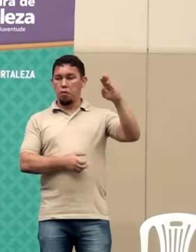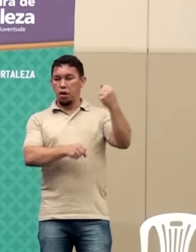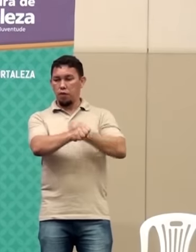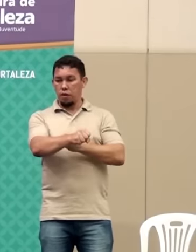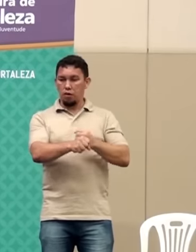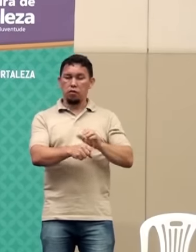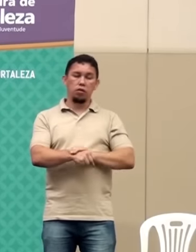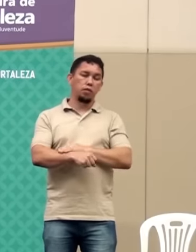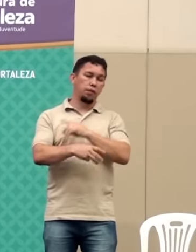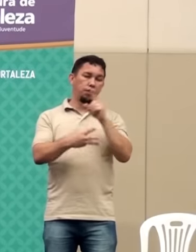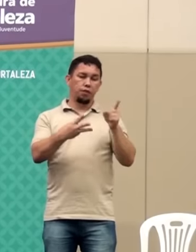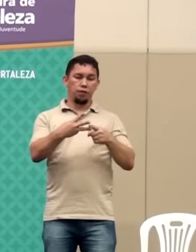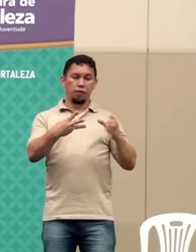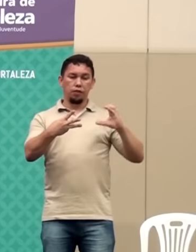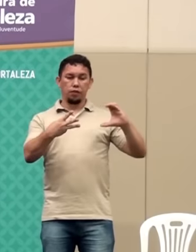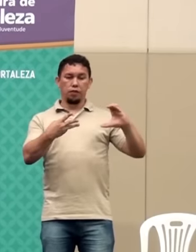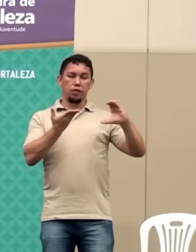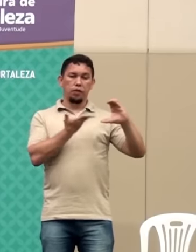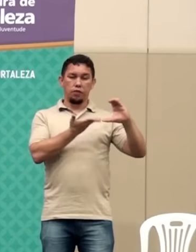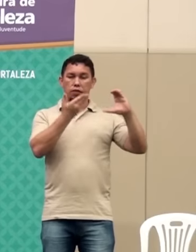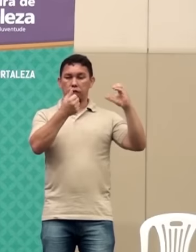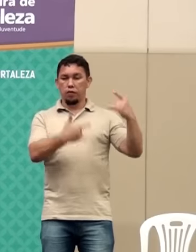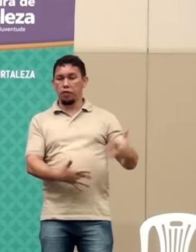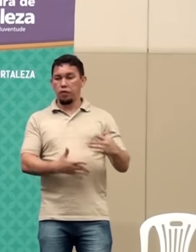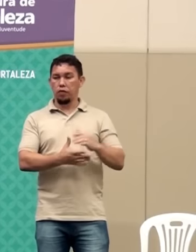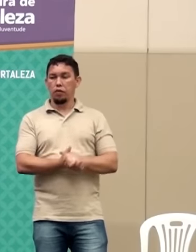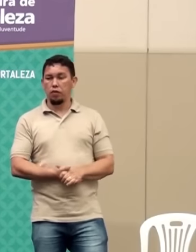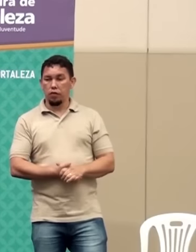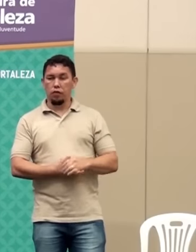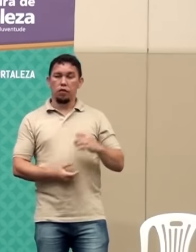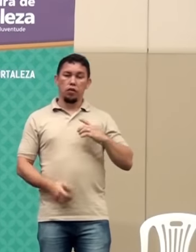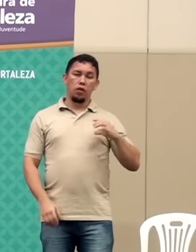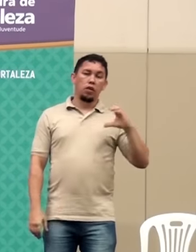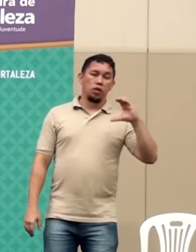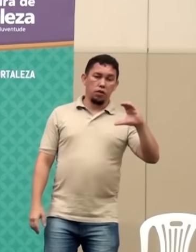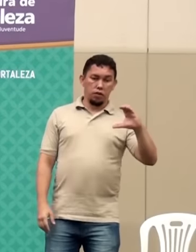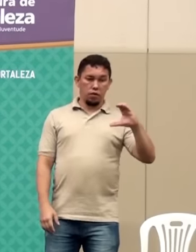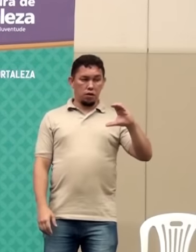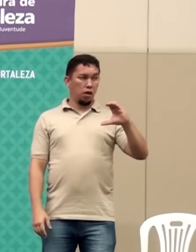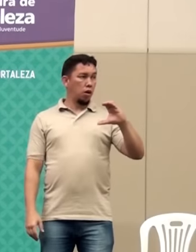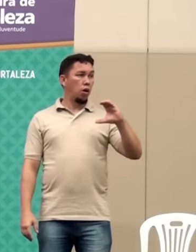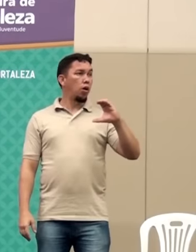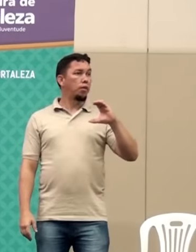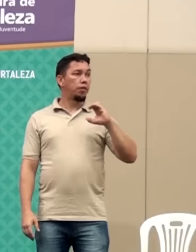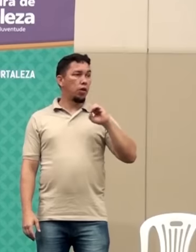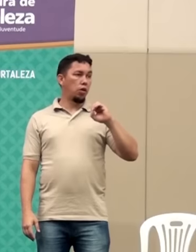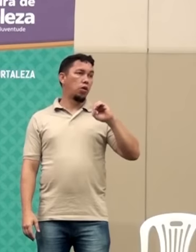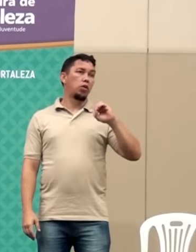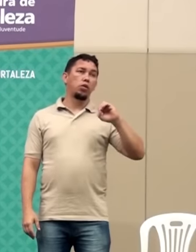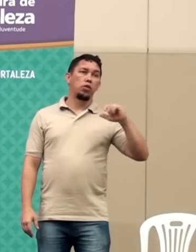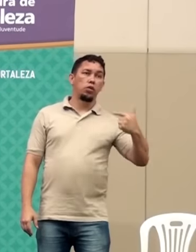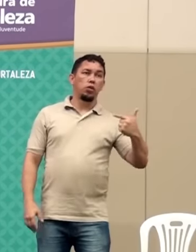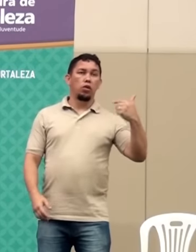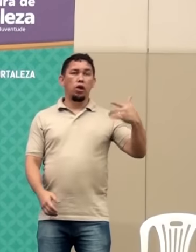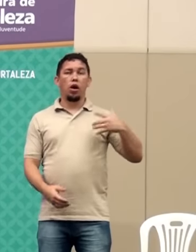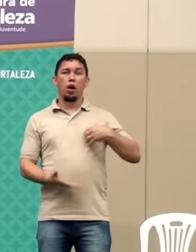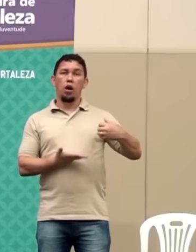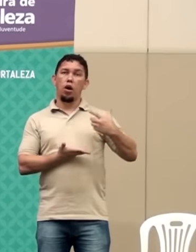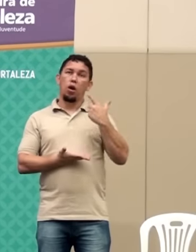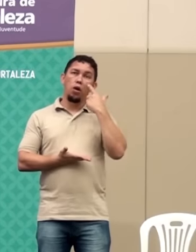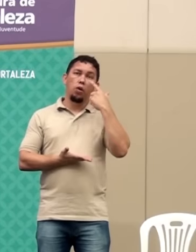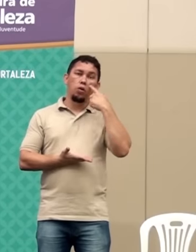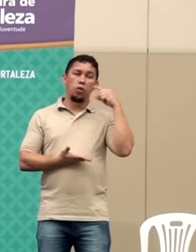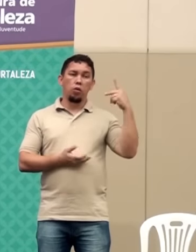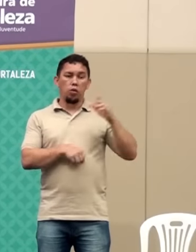falso. Item C, o CO2 é um óxido básico. Não, apesar de eu não ter falado